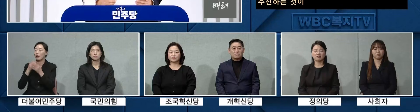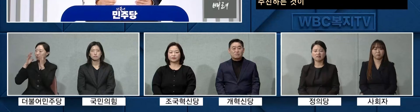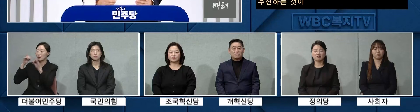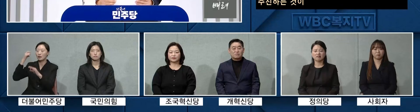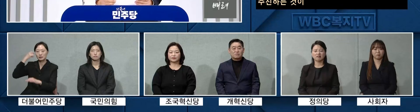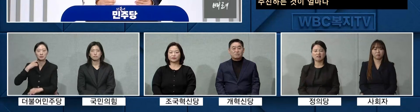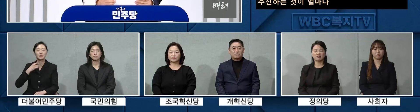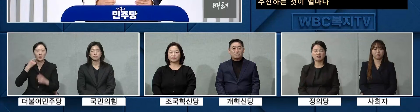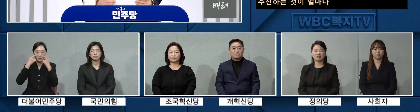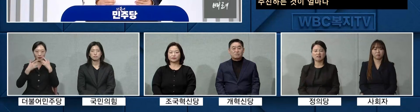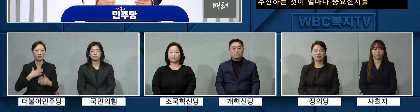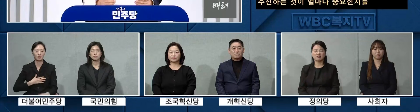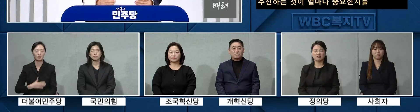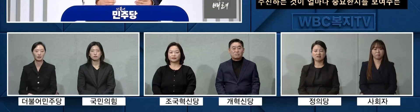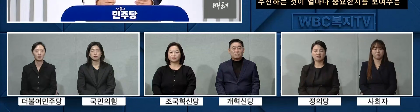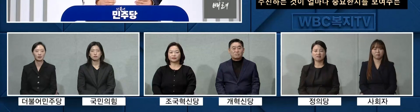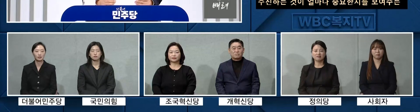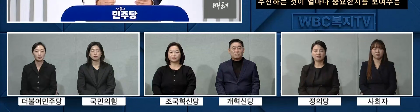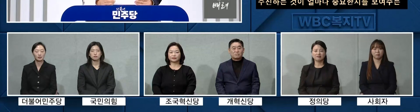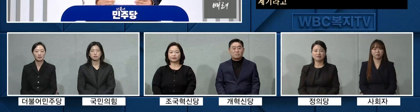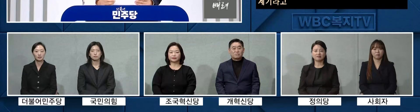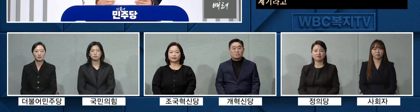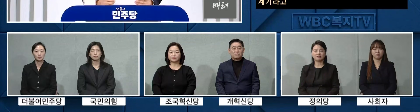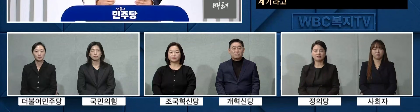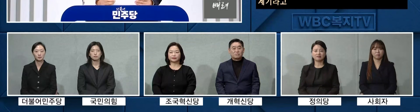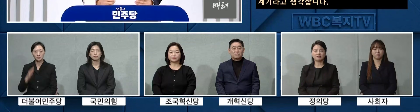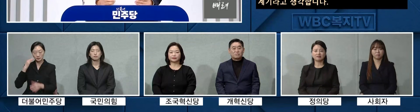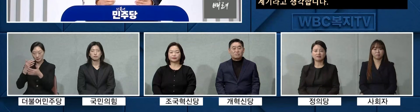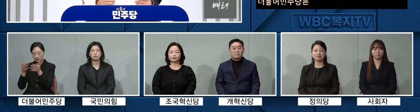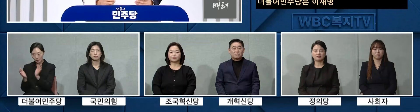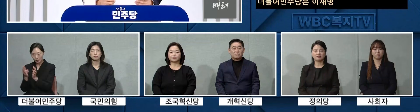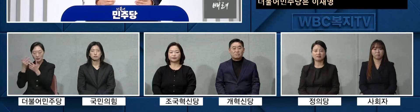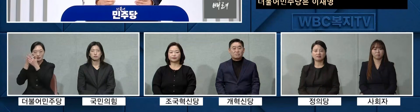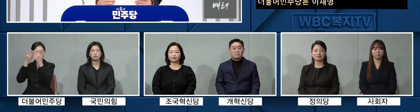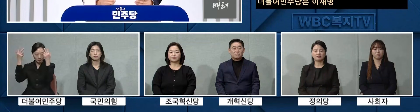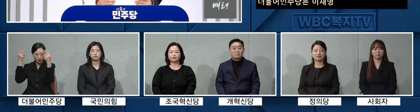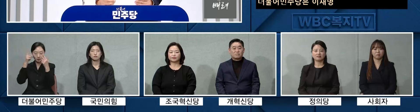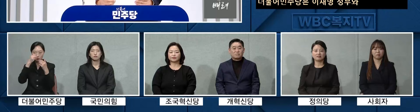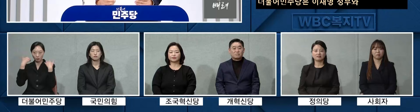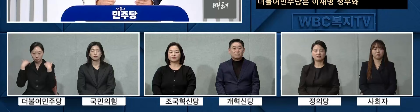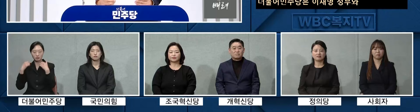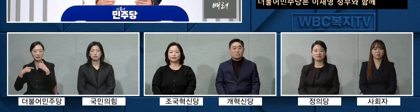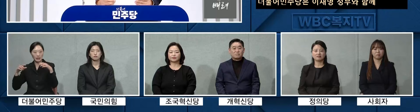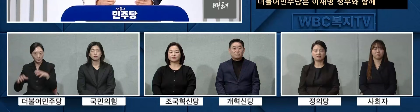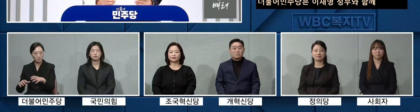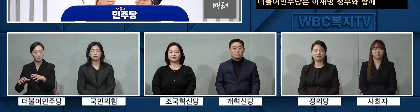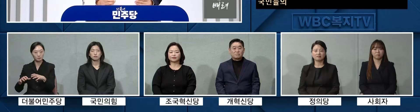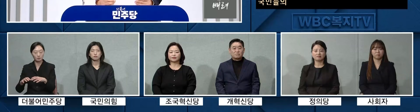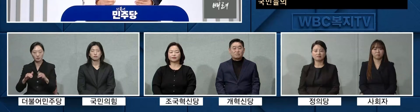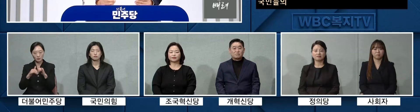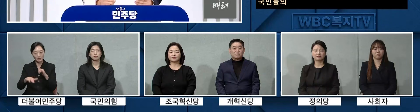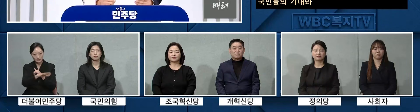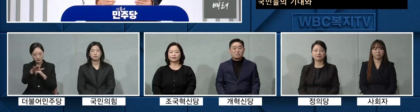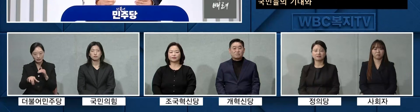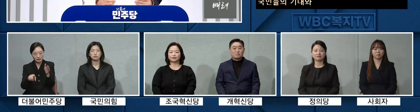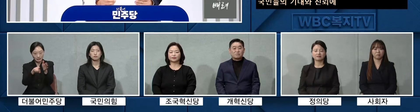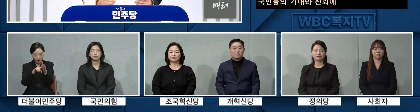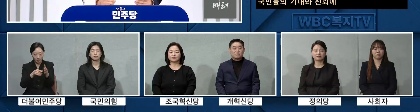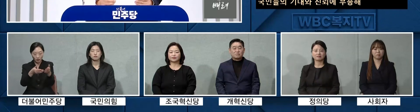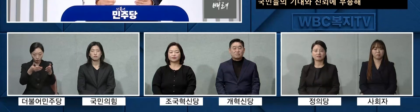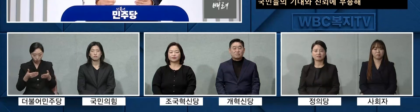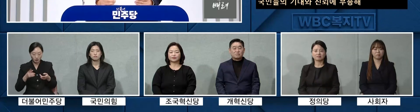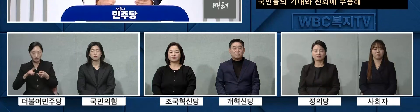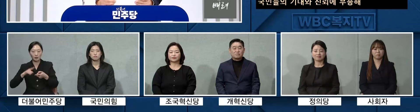계기라고 생각합니다. 더불어민주당은 이재명 정부와 함께 국민들의 기대와 신뢰에 부응해 나가겠습니다. 반드시